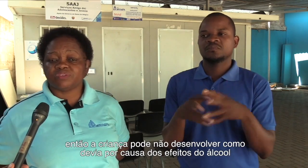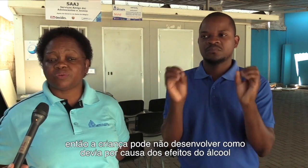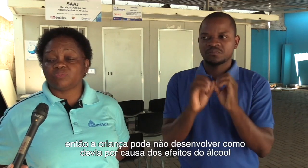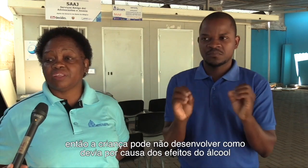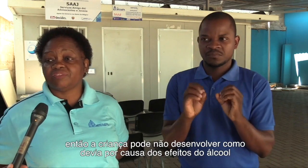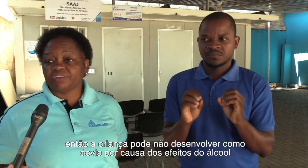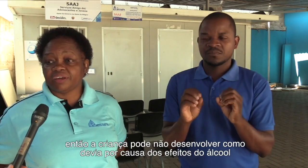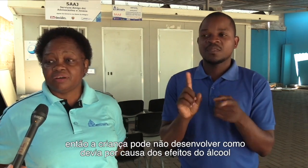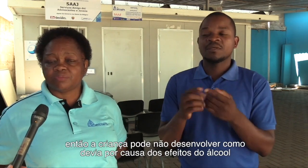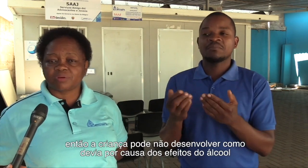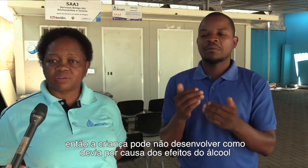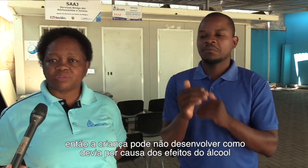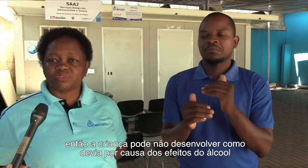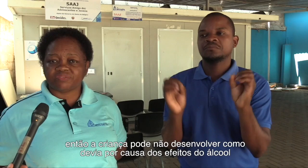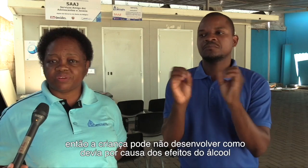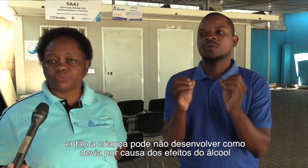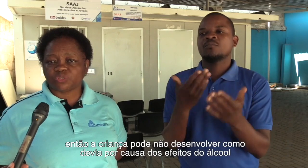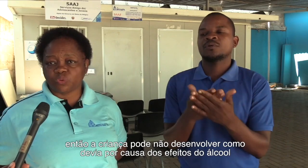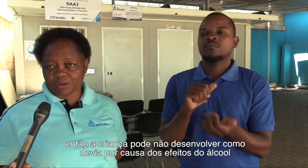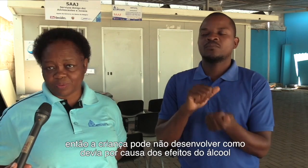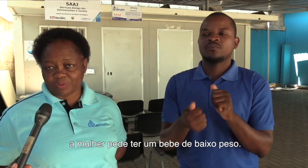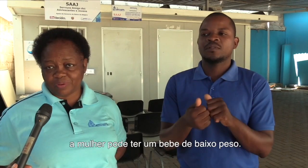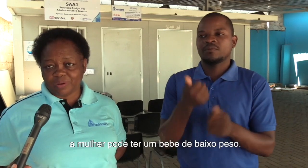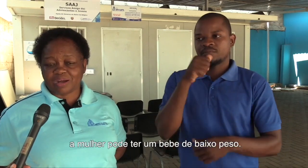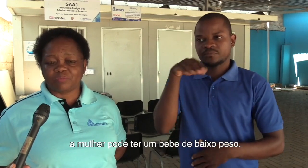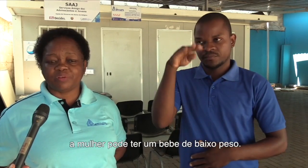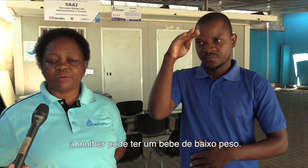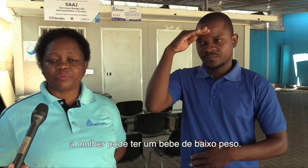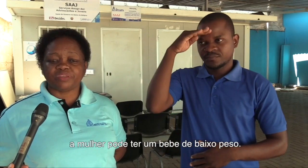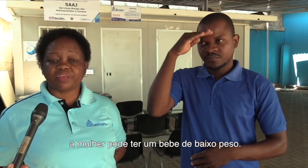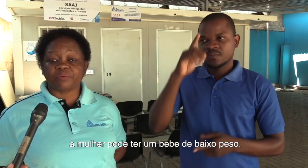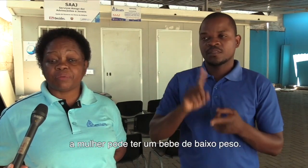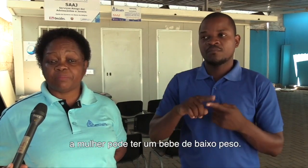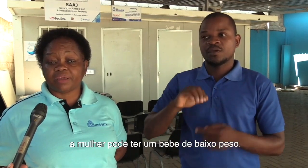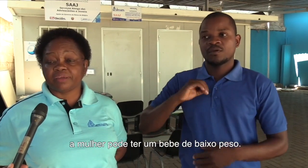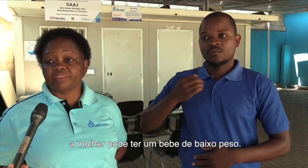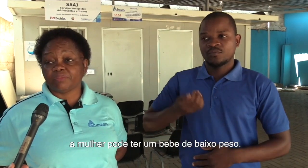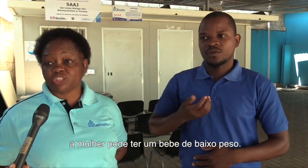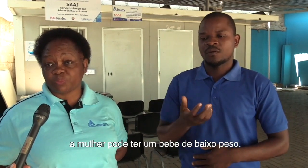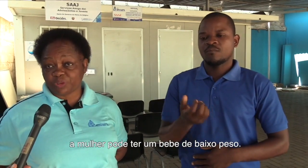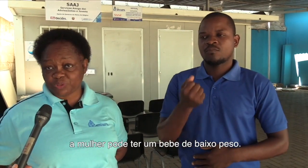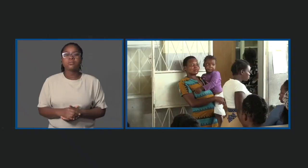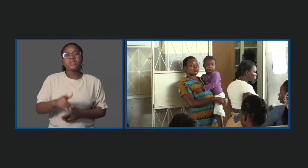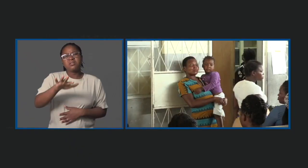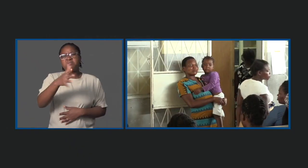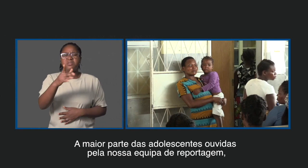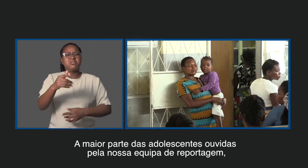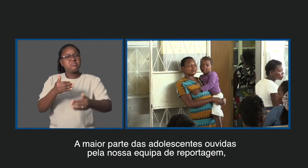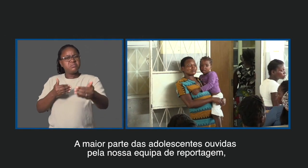desenvolver como devia por causa dos efeitos do álcool. A mulher pode ter um bebê de baixo peso.